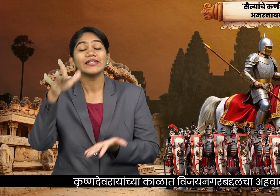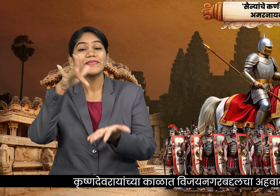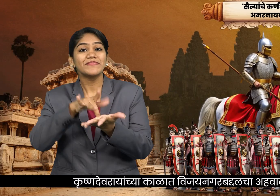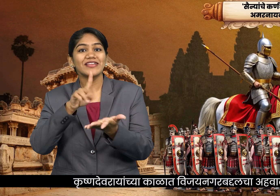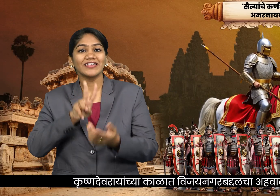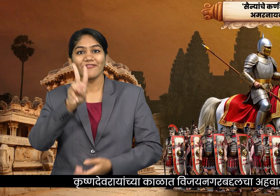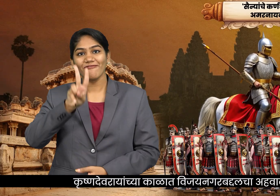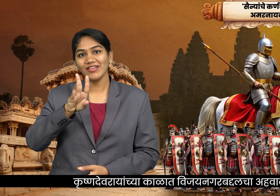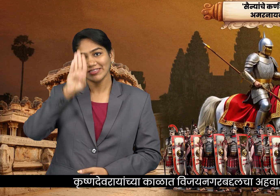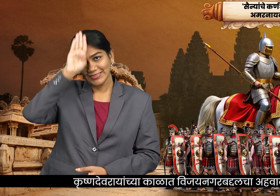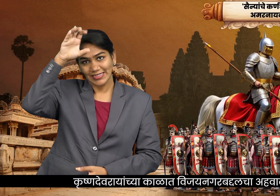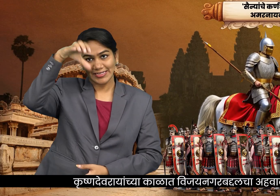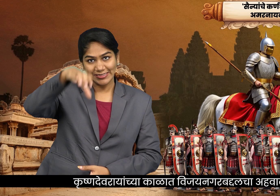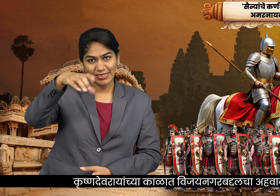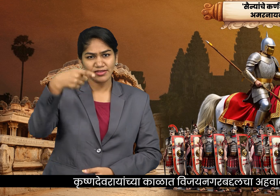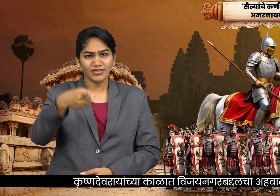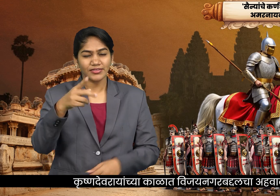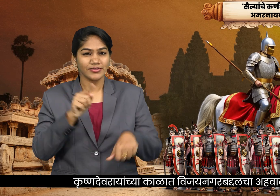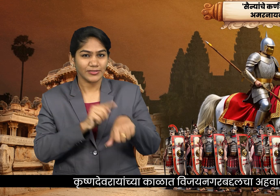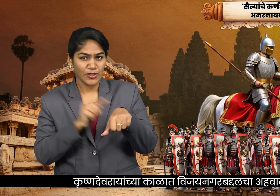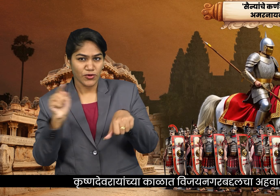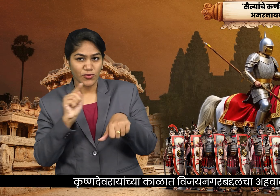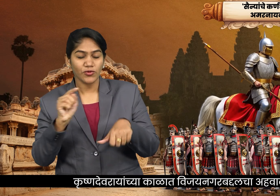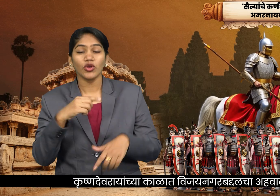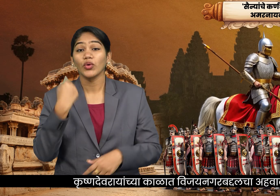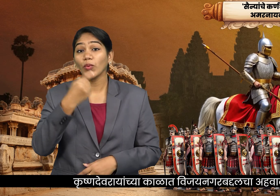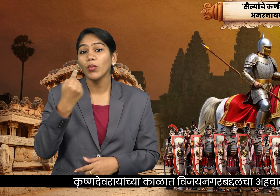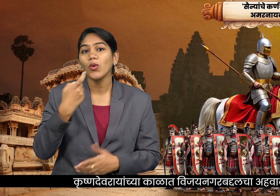विजयनगराबद्दलचा अहवाल पाहूया.